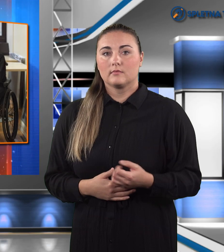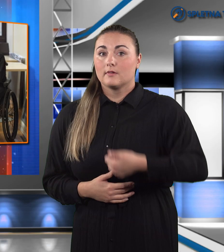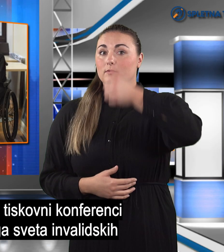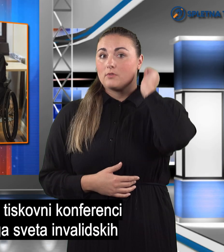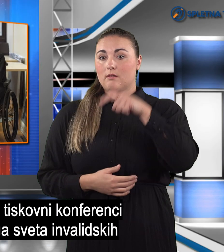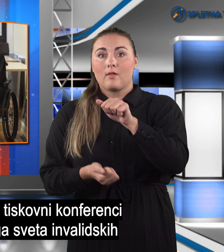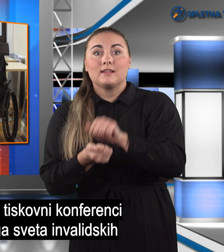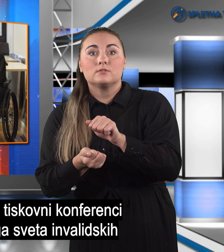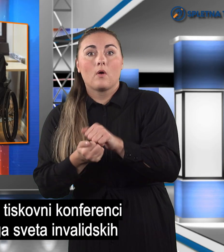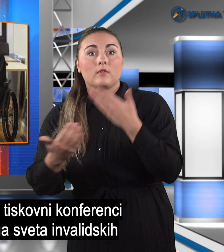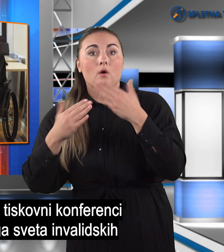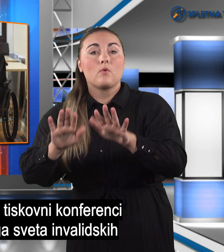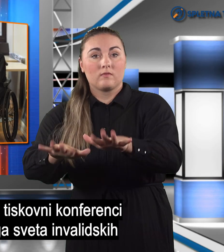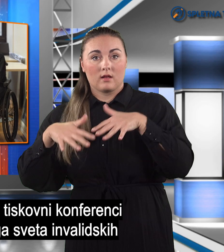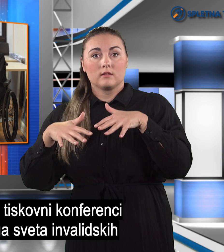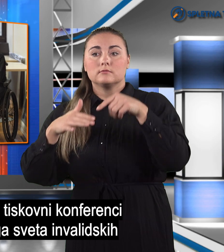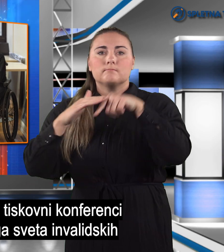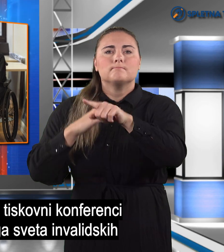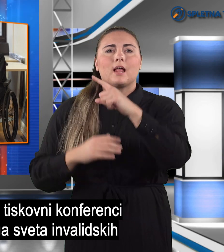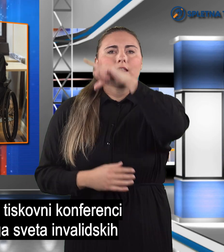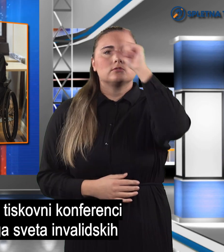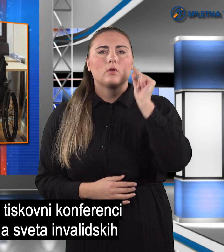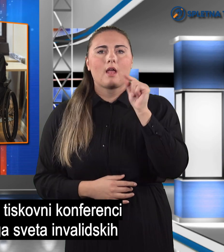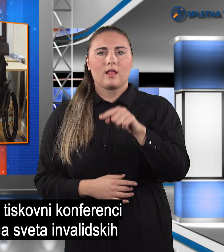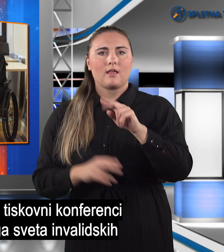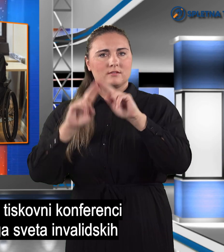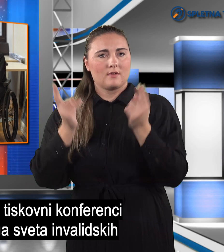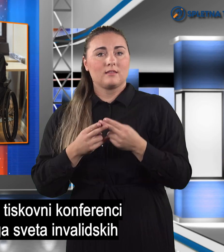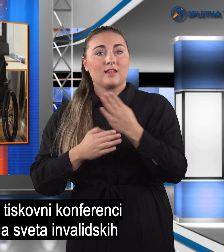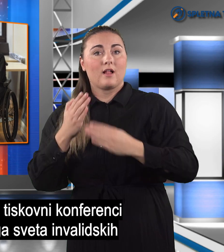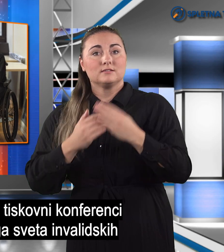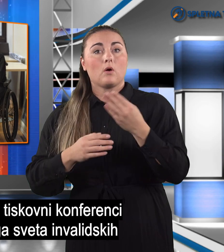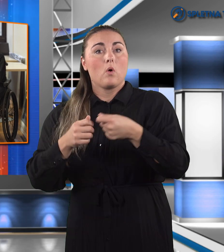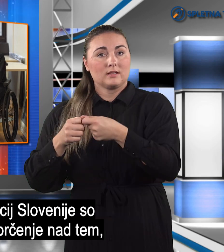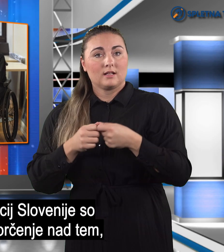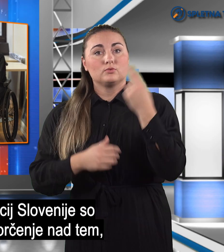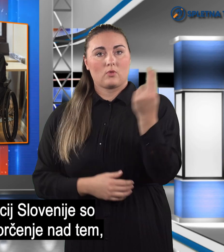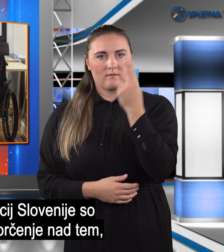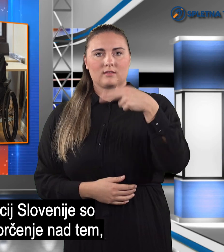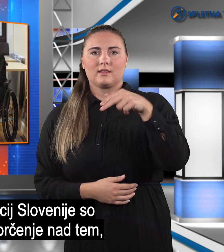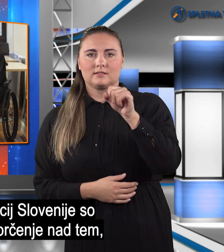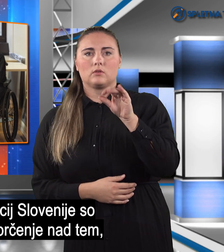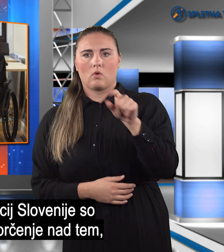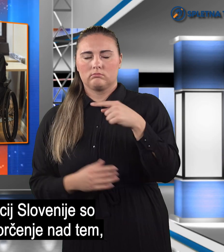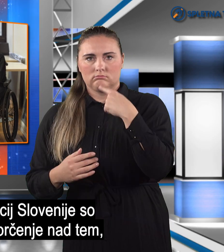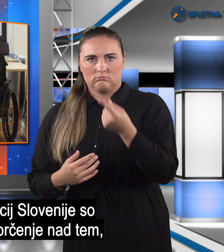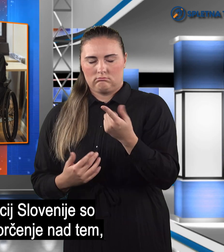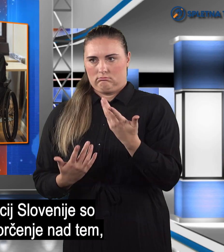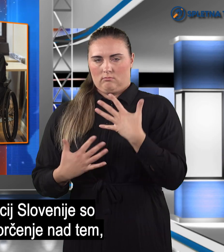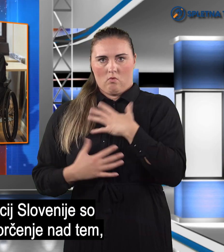Na včerajšnji tiskovni konferenci Nacionalnega sveta invalidskih organizacij Slovenije so izrazili ogorčenje nad tem, da